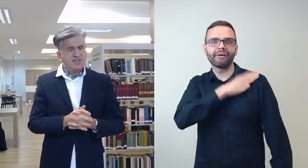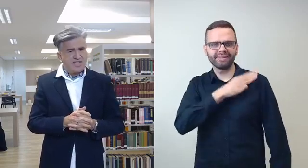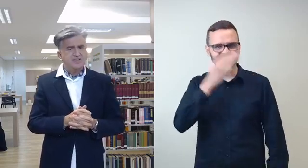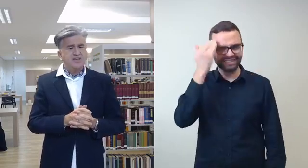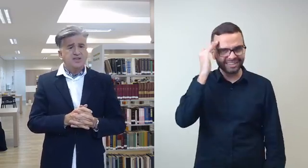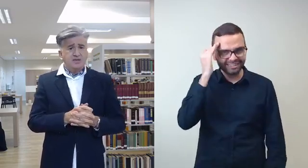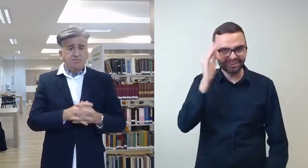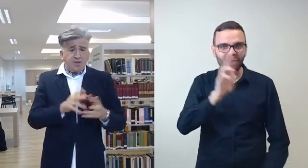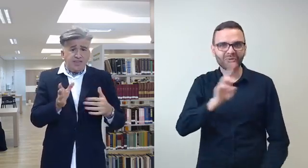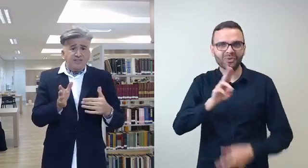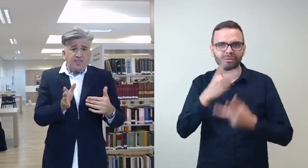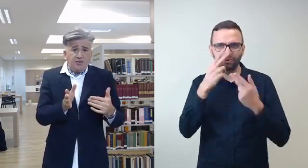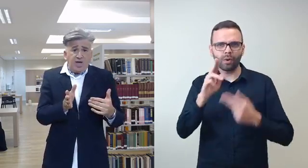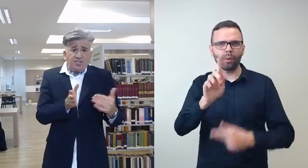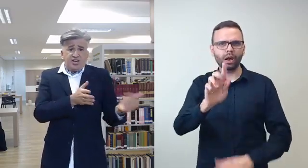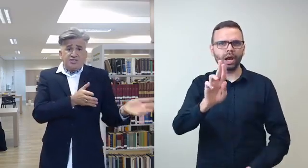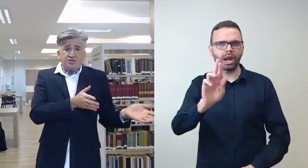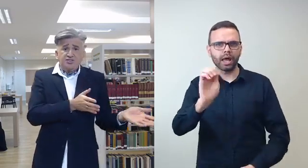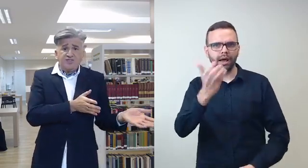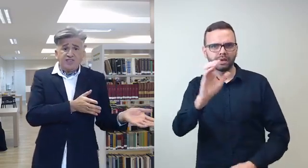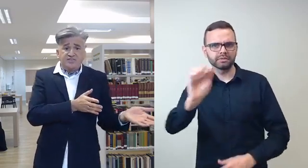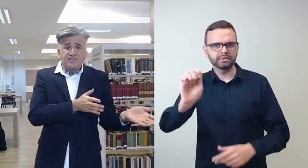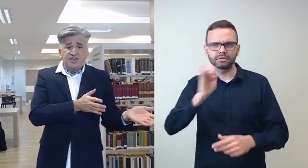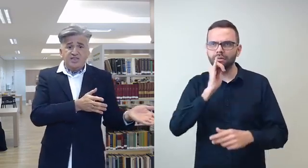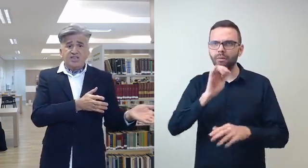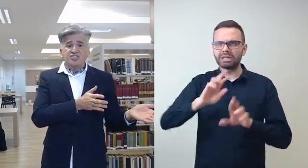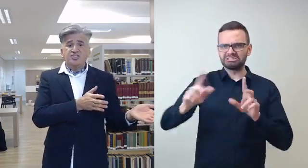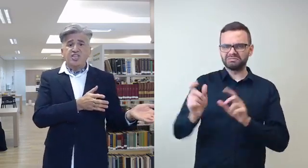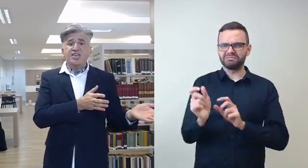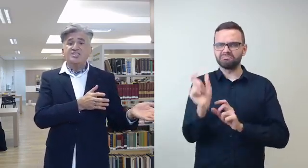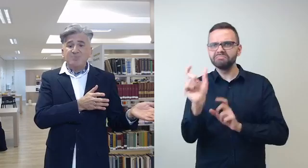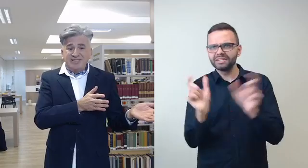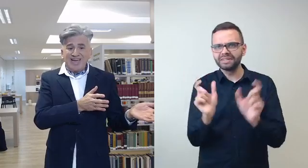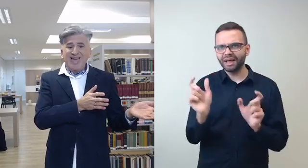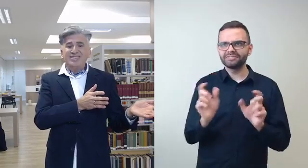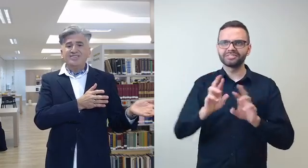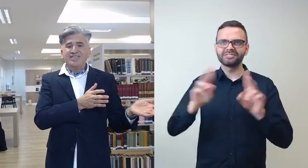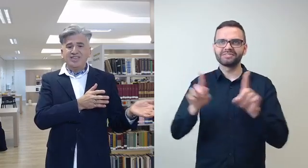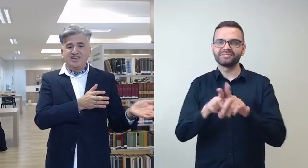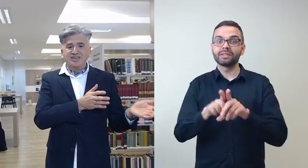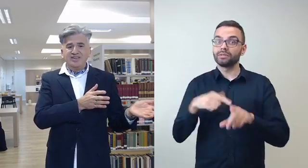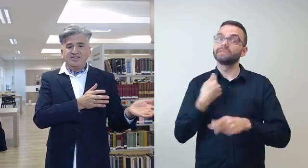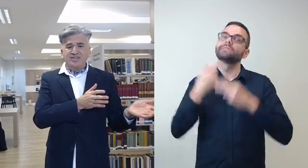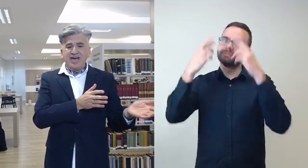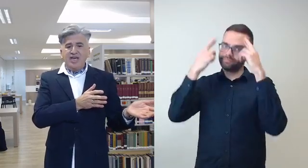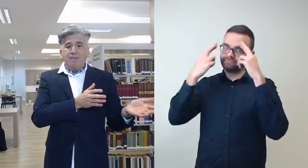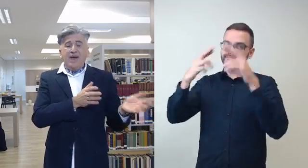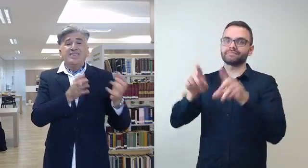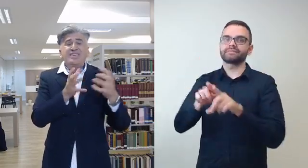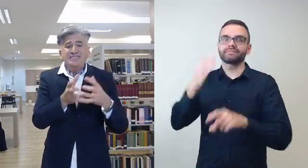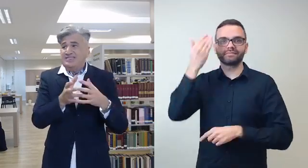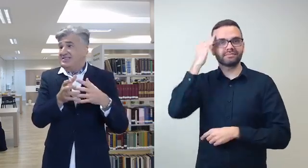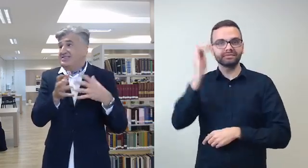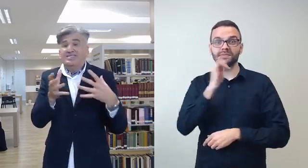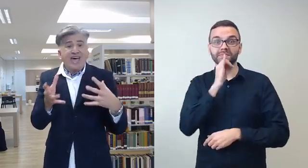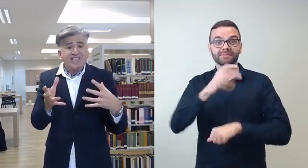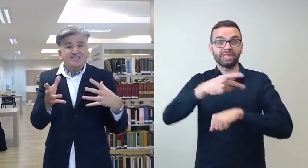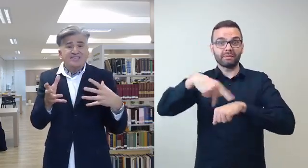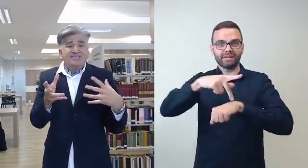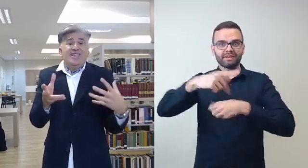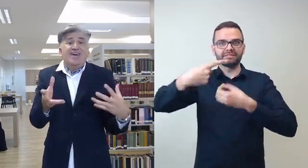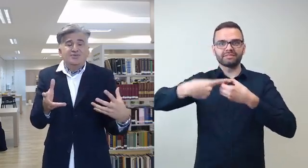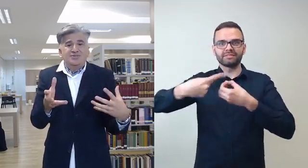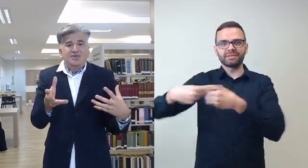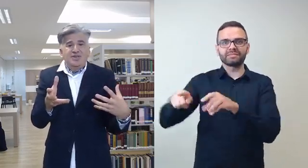de sinais pertencendo a gerações diferentes e que a gente tem que respeitar e entender. Tá? Países,